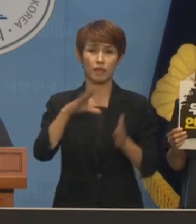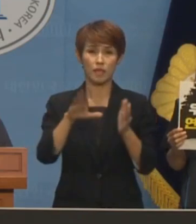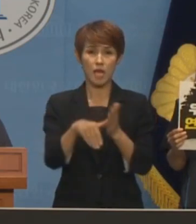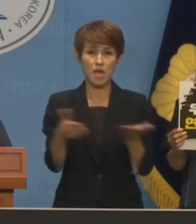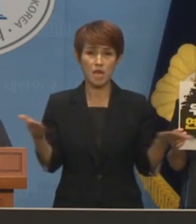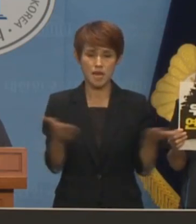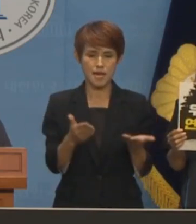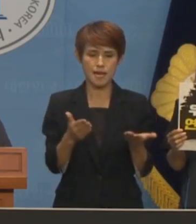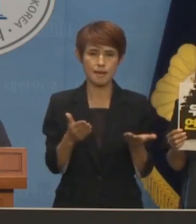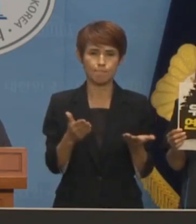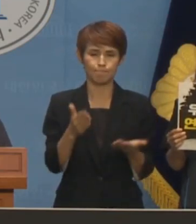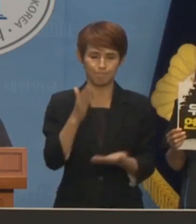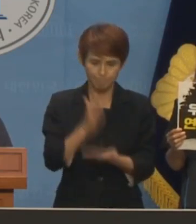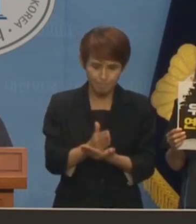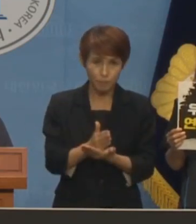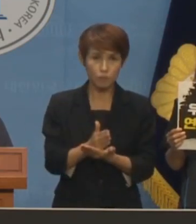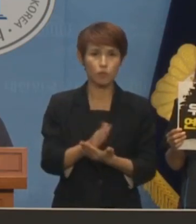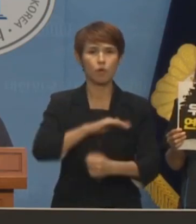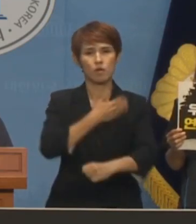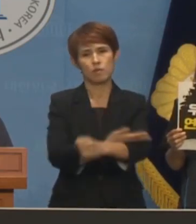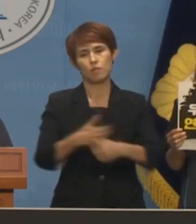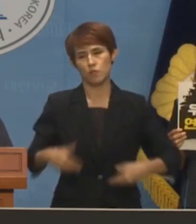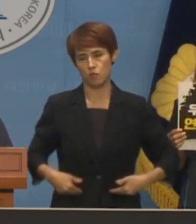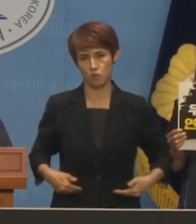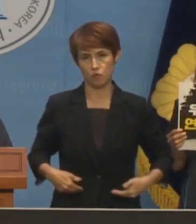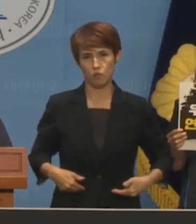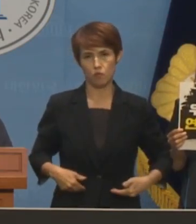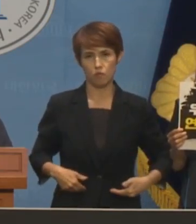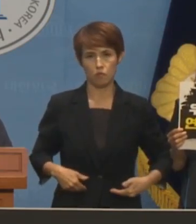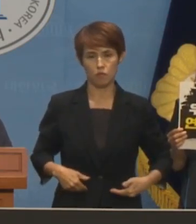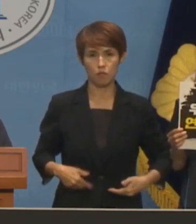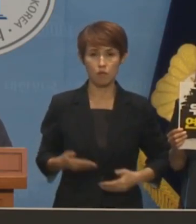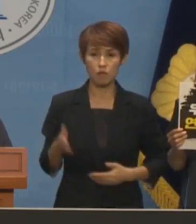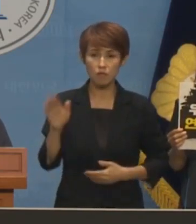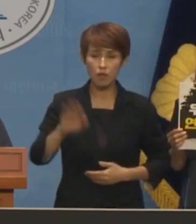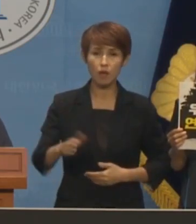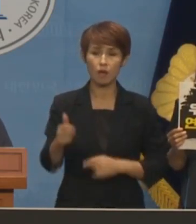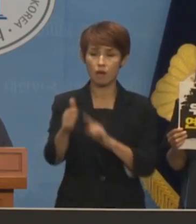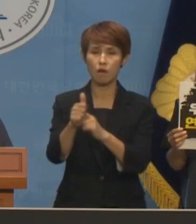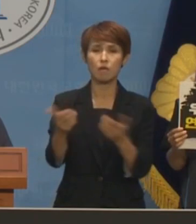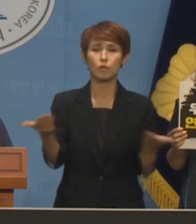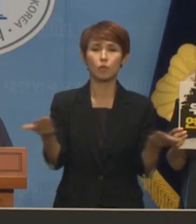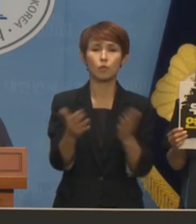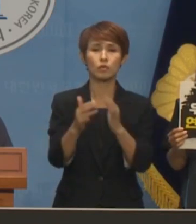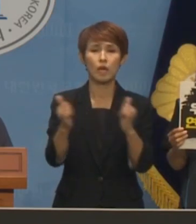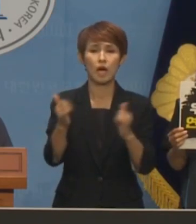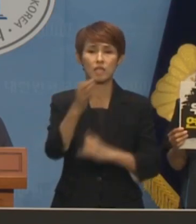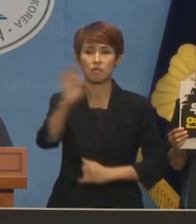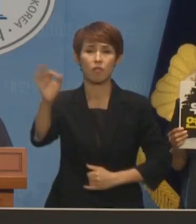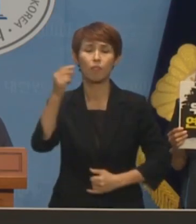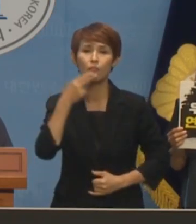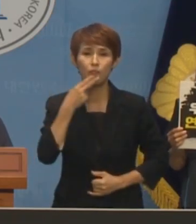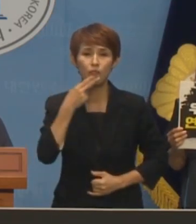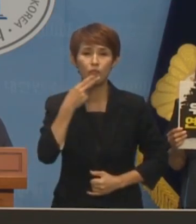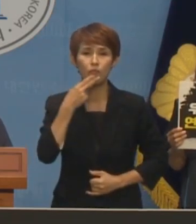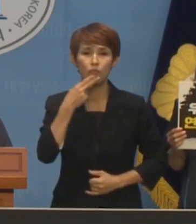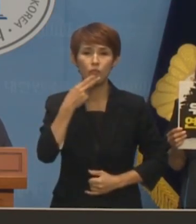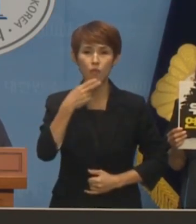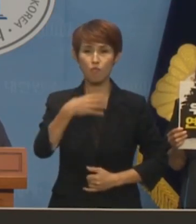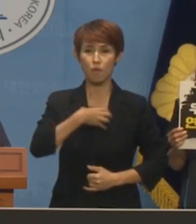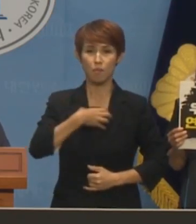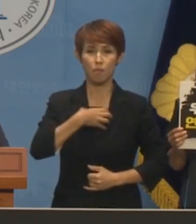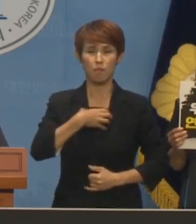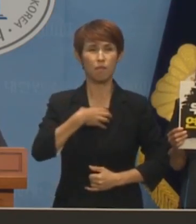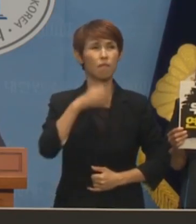작업중지권이 필요합니다 그러나 노동자로 인정되지도 않고 위험하다고 말하는 순간 을 받을 수 없는